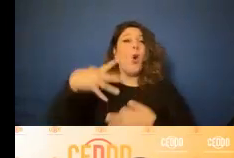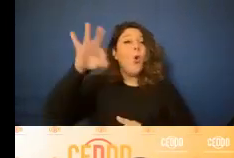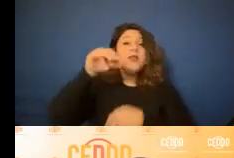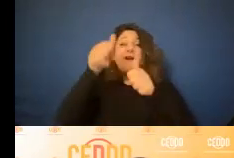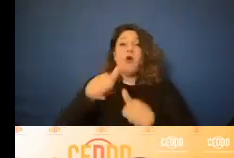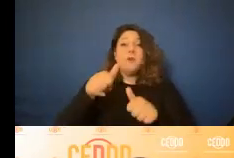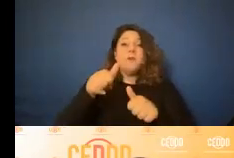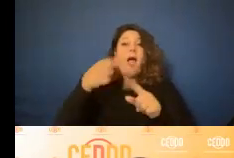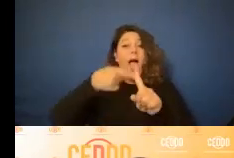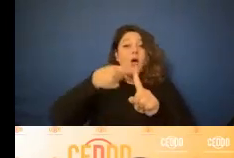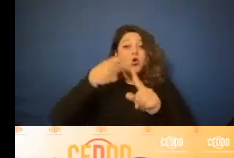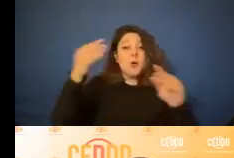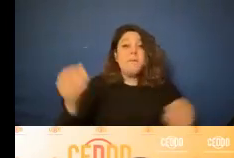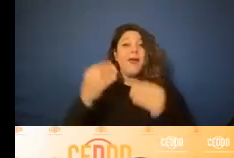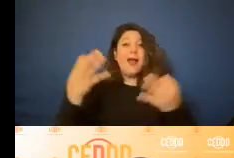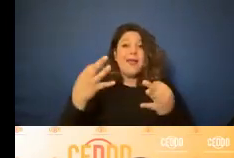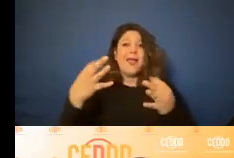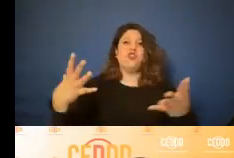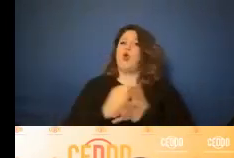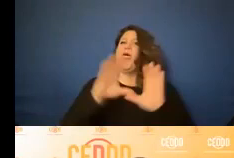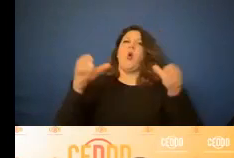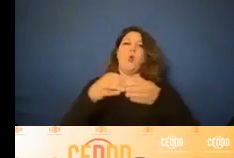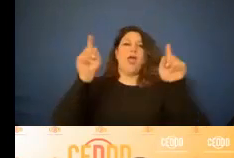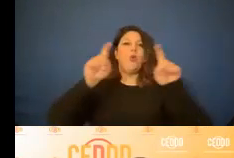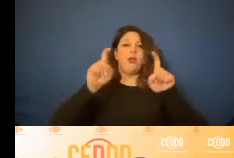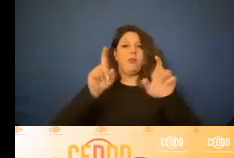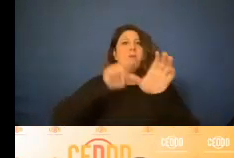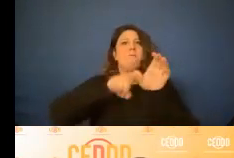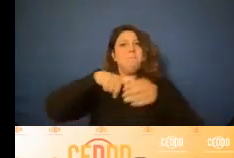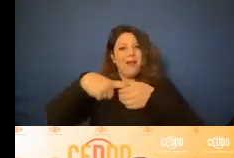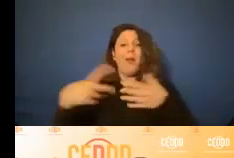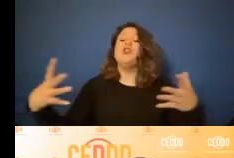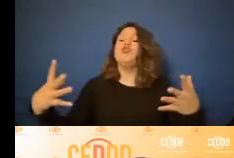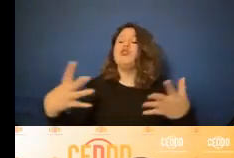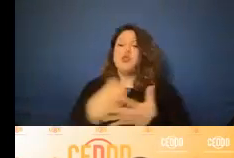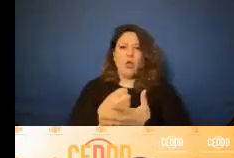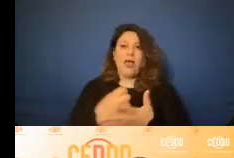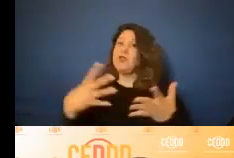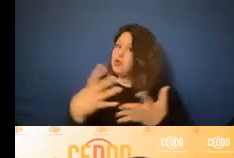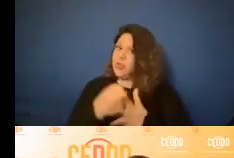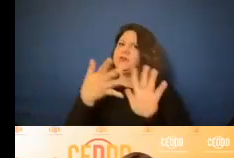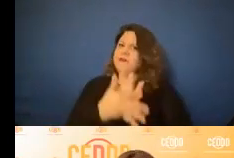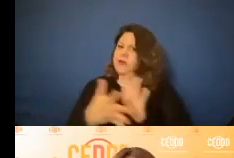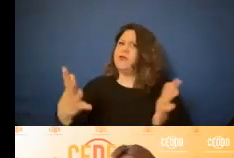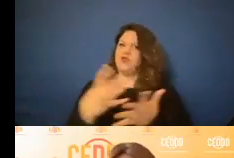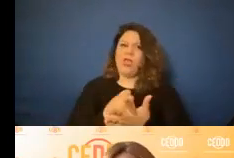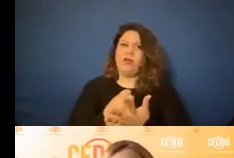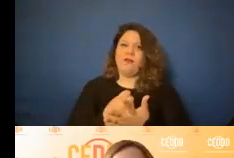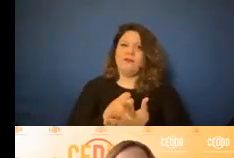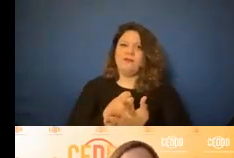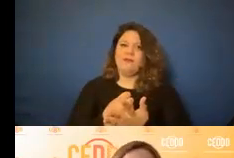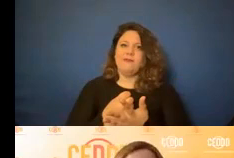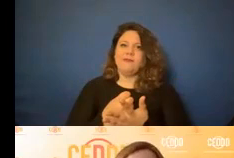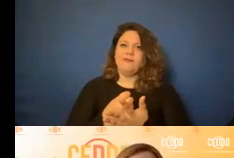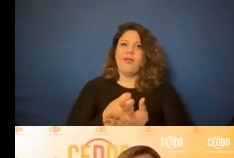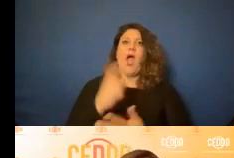es que toda la comunidad educativa tiene que intervenir. Toda. Toda es toda. Es decir, tiene que intervenir la figura del